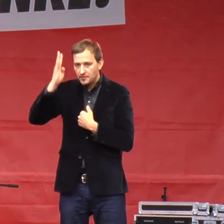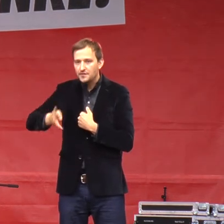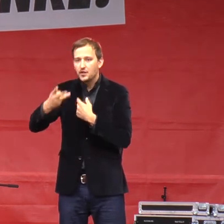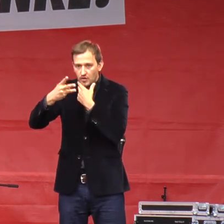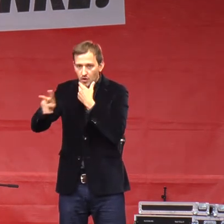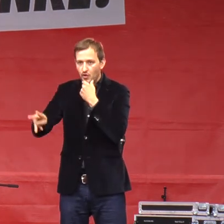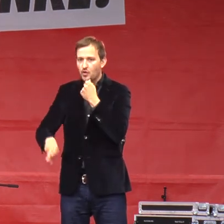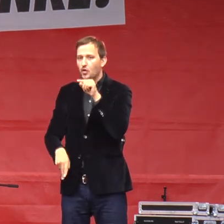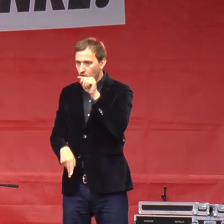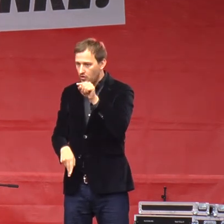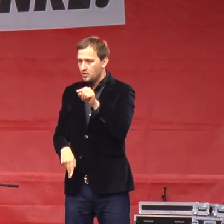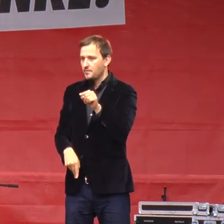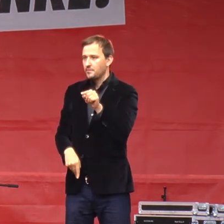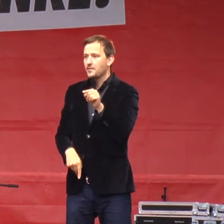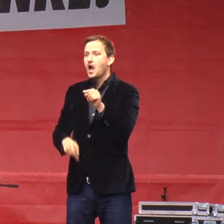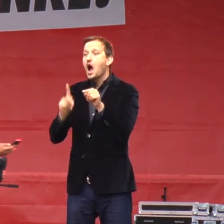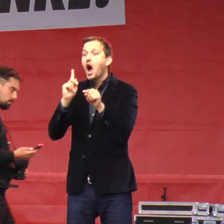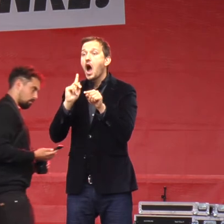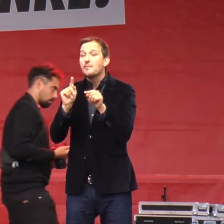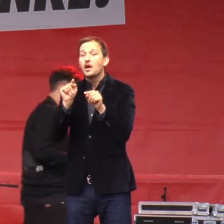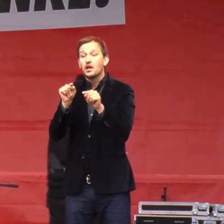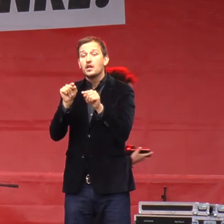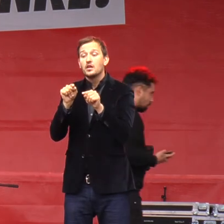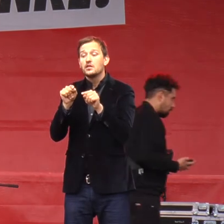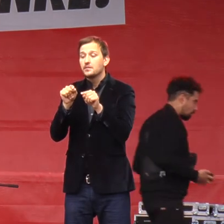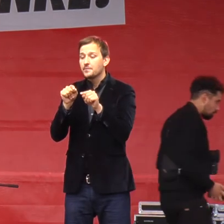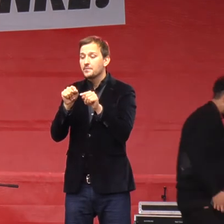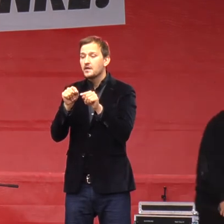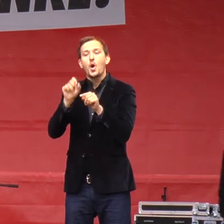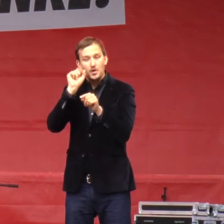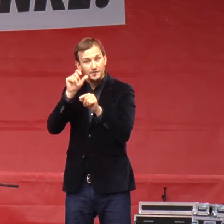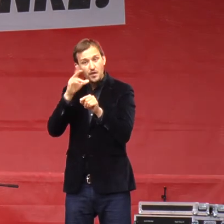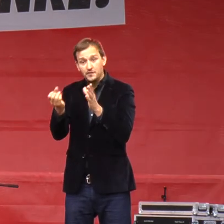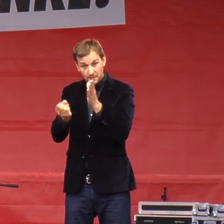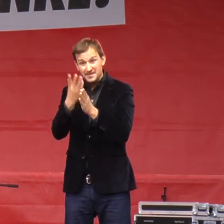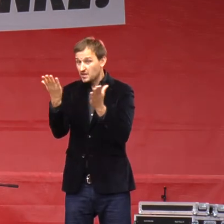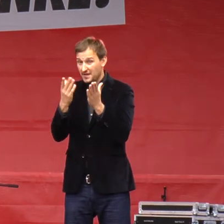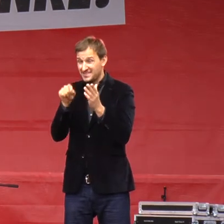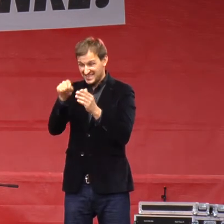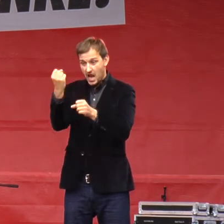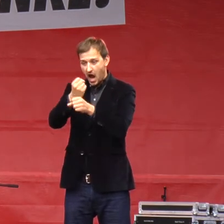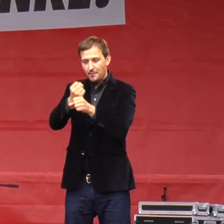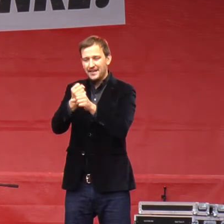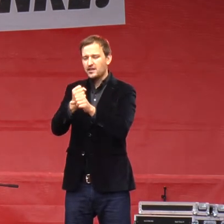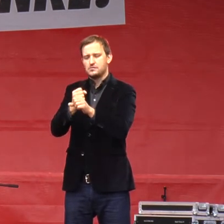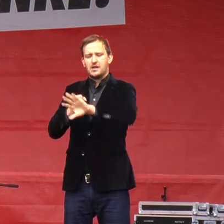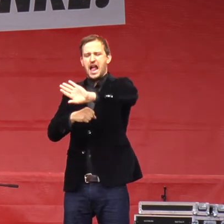brutto. Wenn dieser Arbeiter, was häufig passiert ist, durch einen